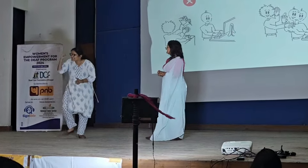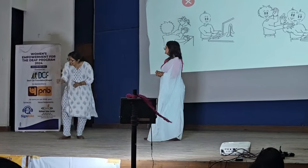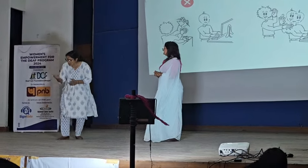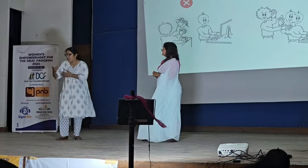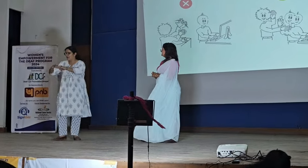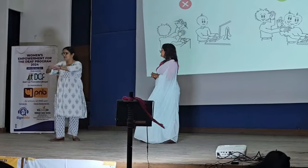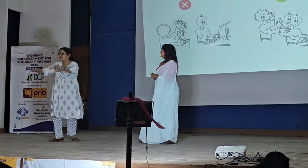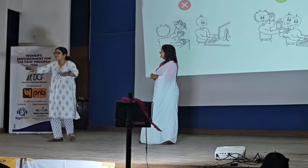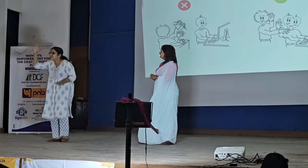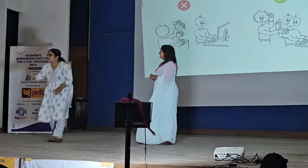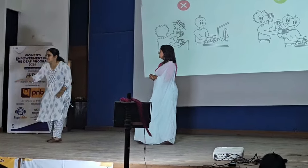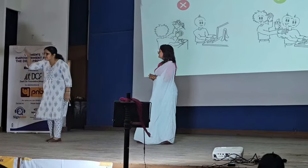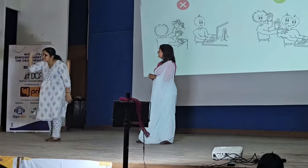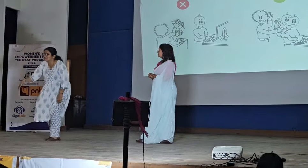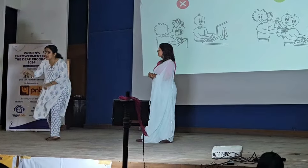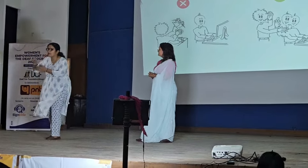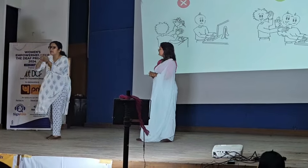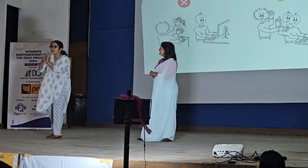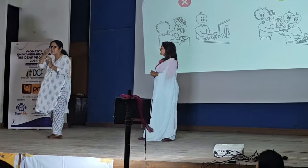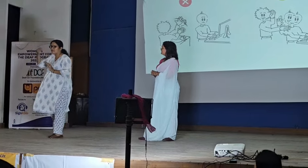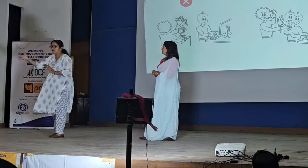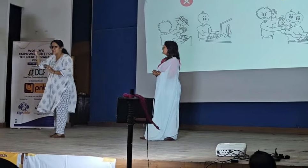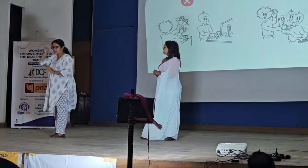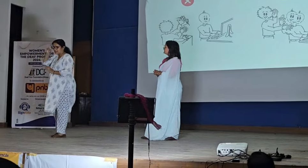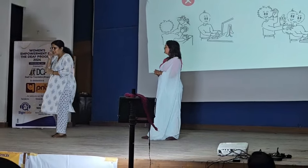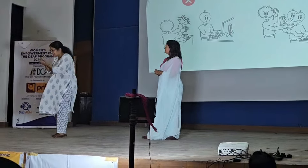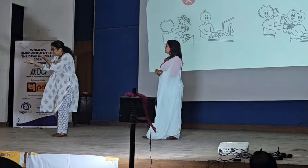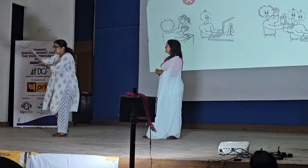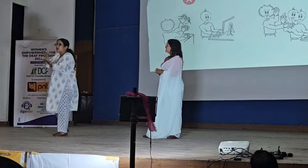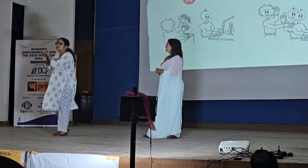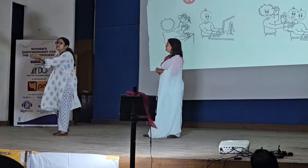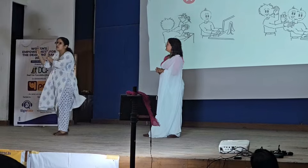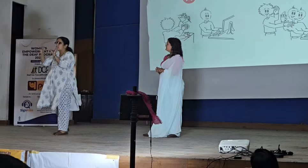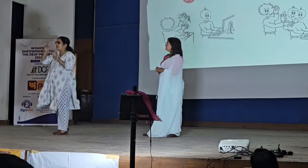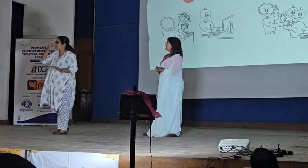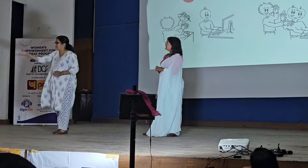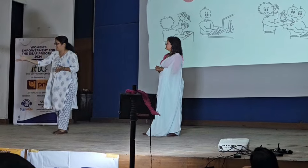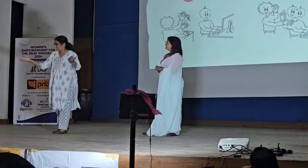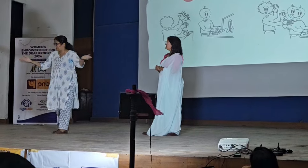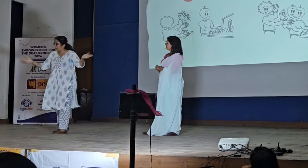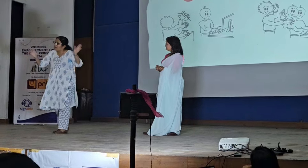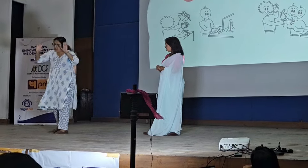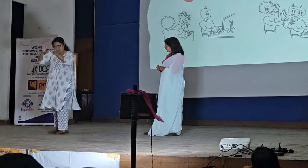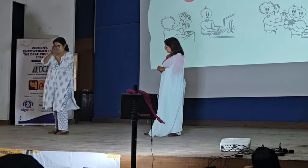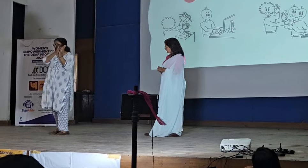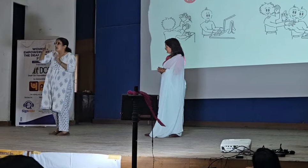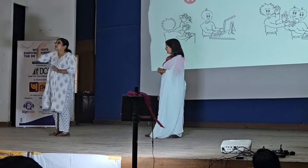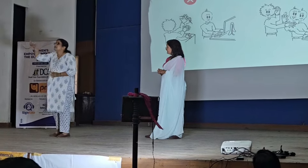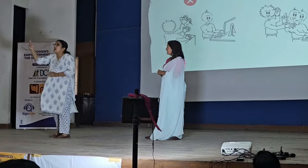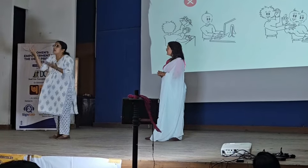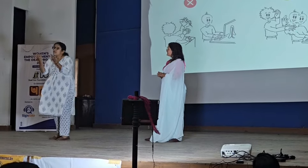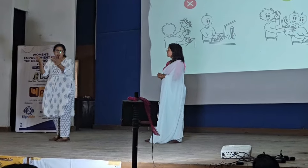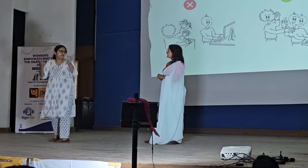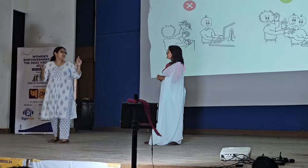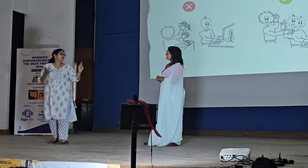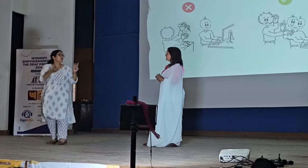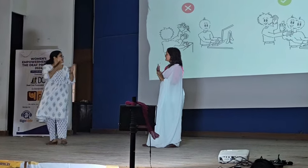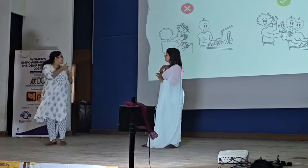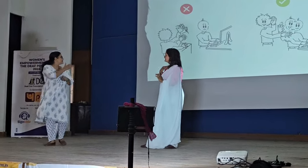होता है अशर जैसे कि आप किसी को बेंच प्रेस करके फट ठक ठक ठक ठक करके बुला रहे हैं और साथ ही मतलब आप मतलब उनको डिसरिस्पेक्ट करें,